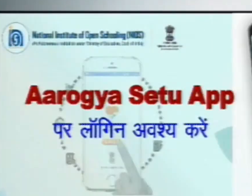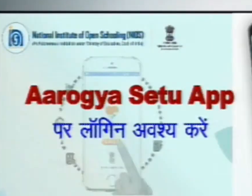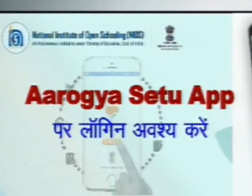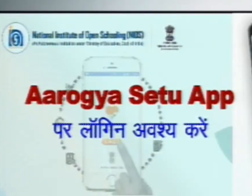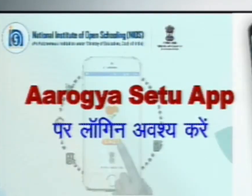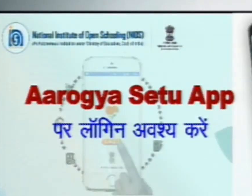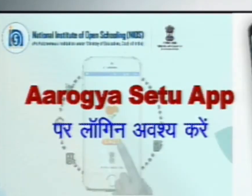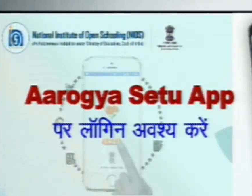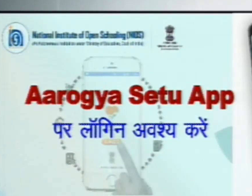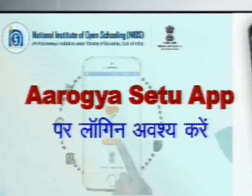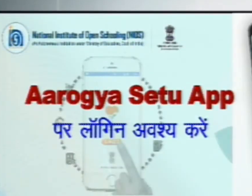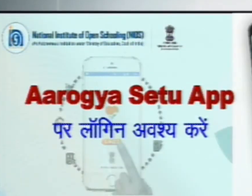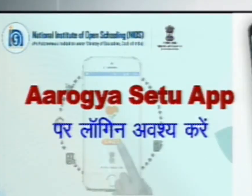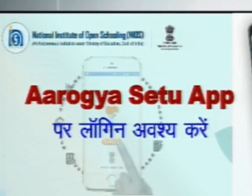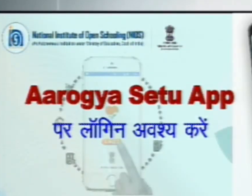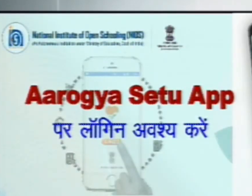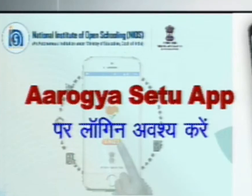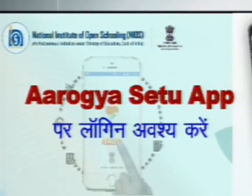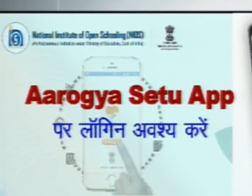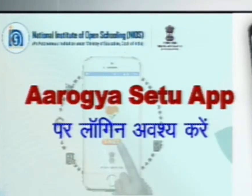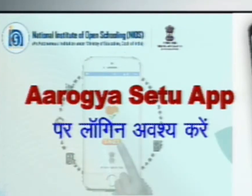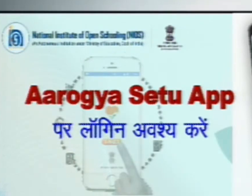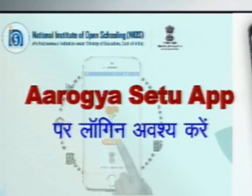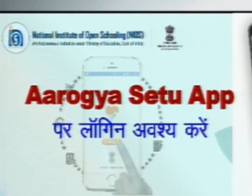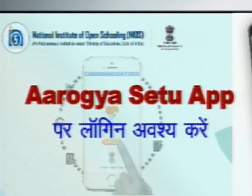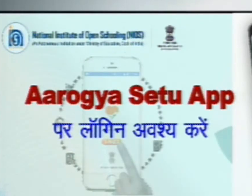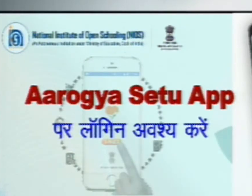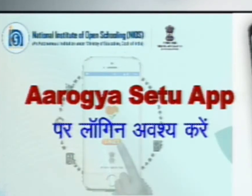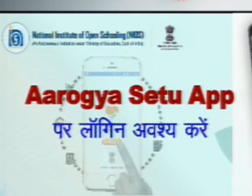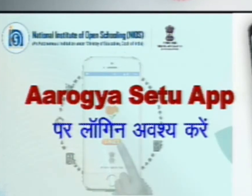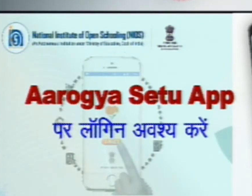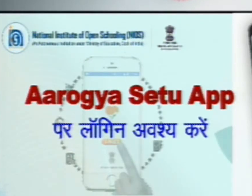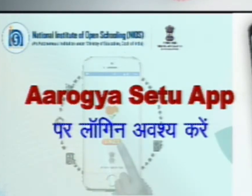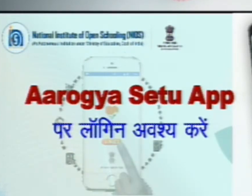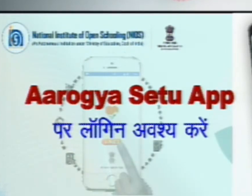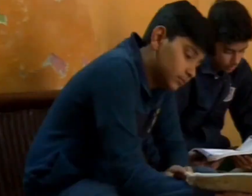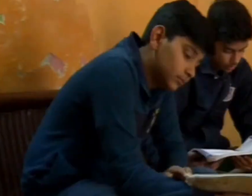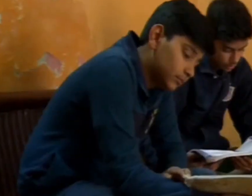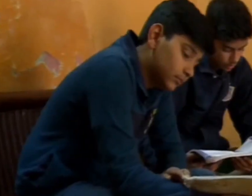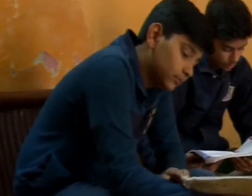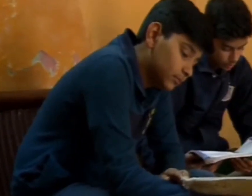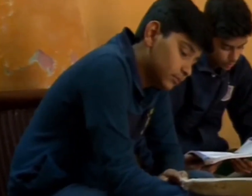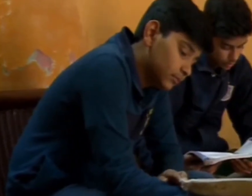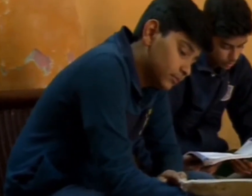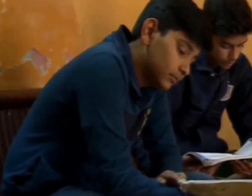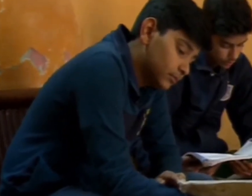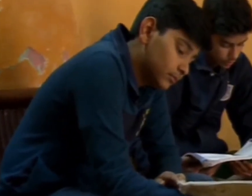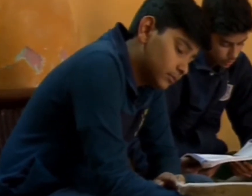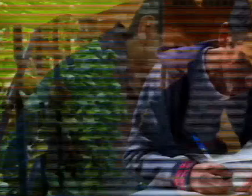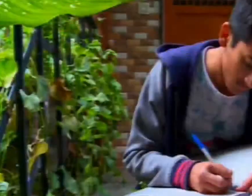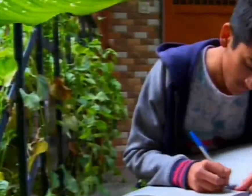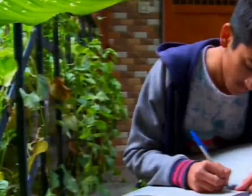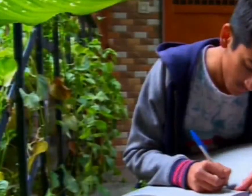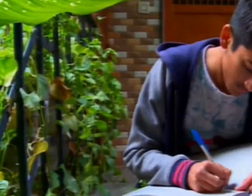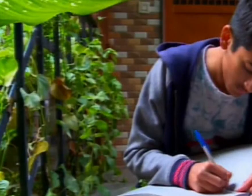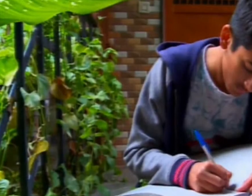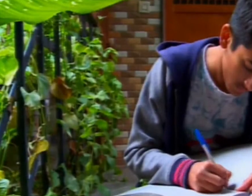हाँ, आरोग्य सेतु ऐप पर लॉगिन अवश्य करें। घर पर रहें और NIOS की